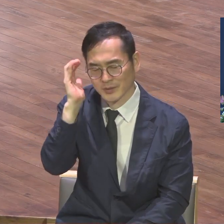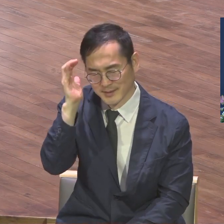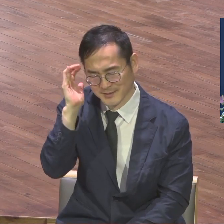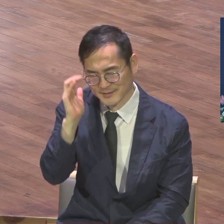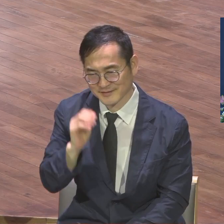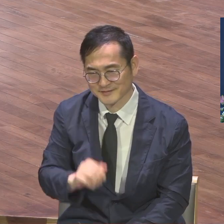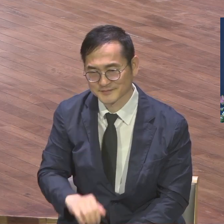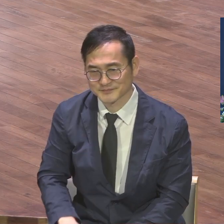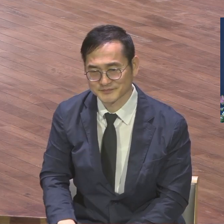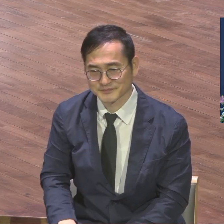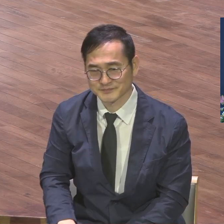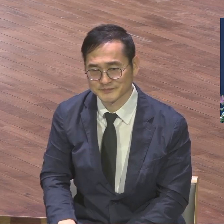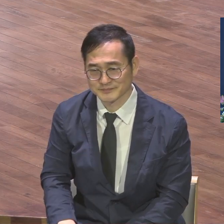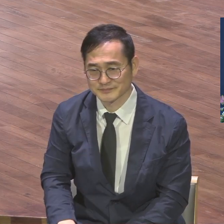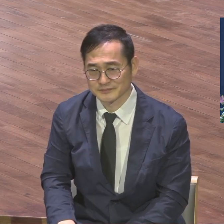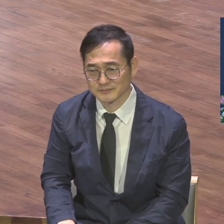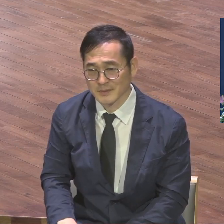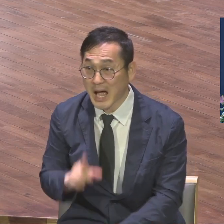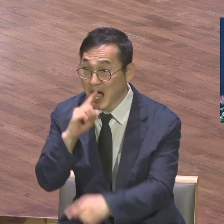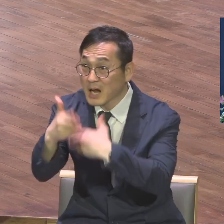무슨 말입니까? 현장이 없어.